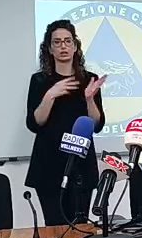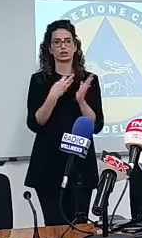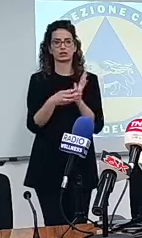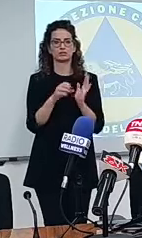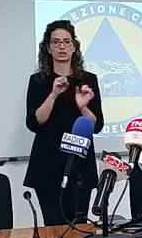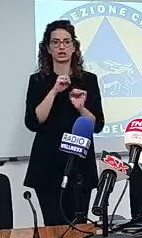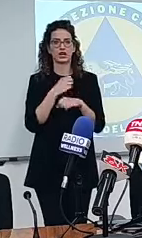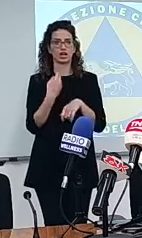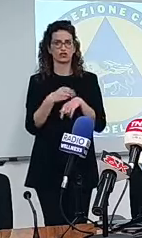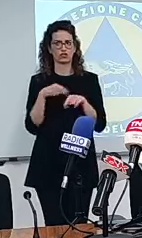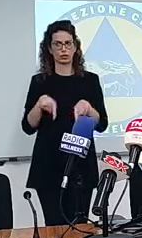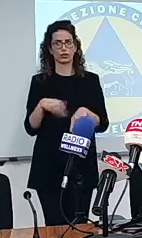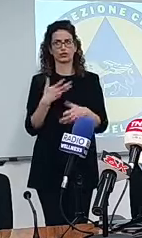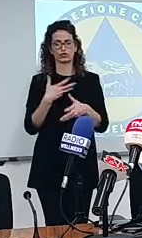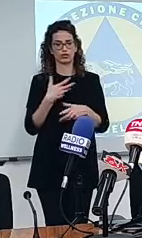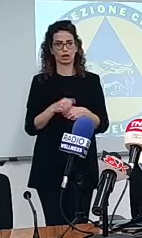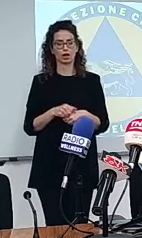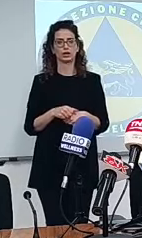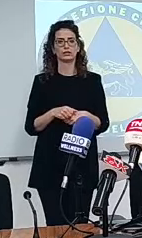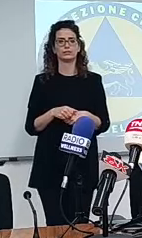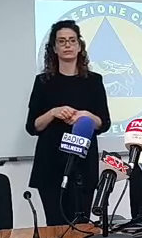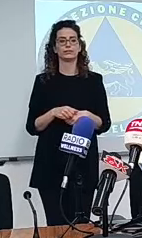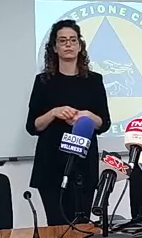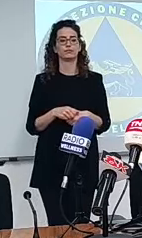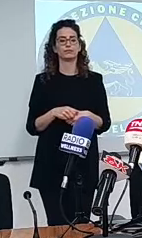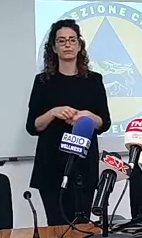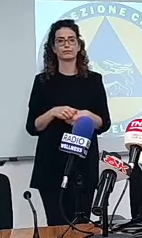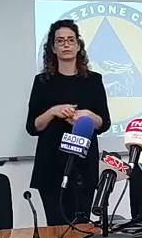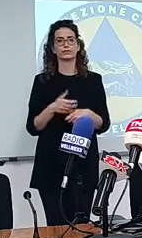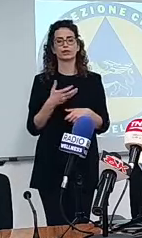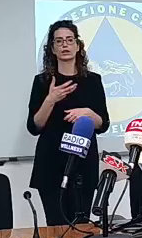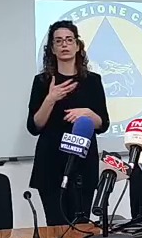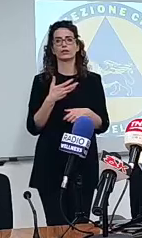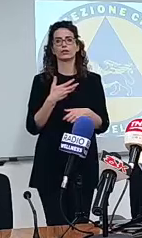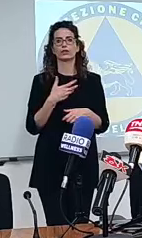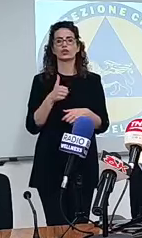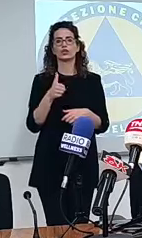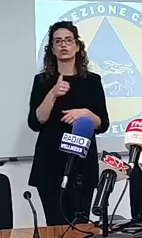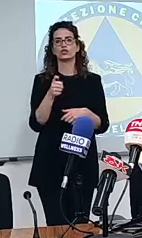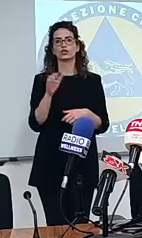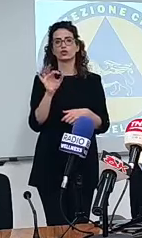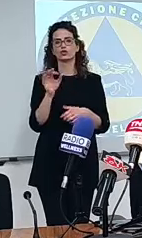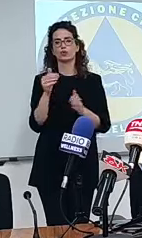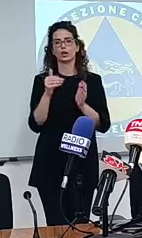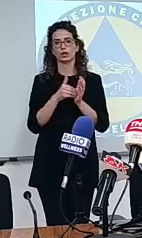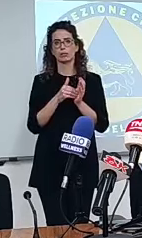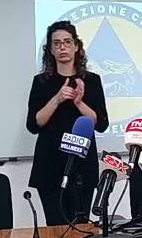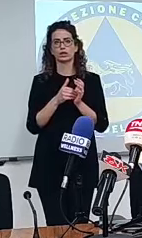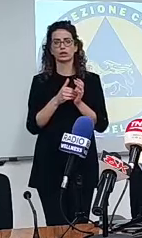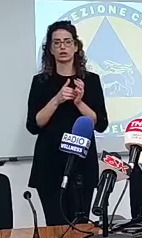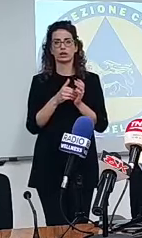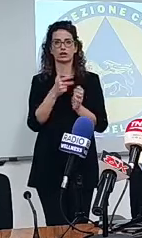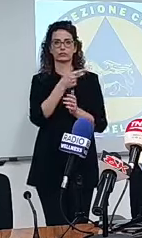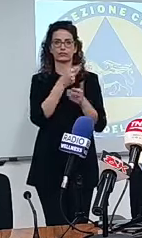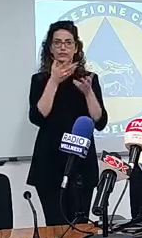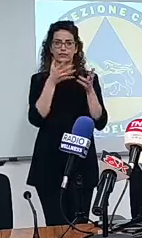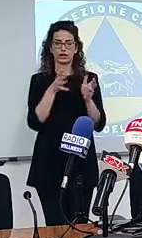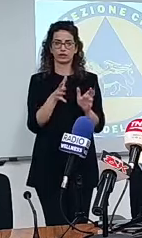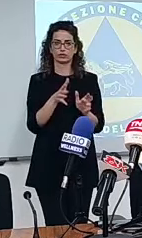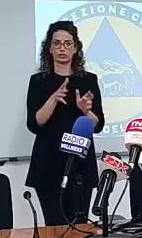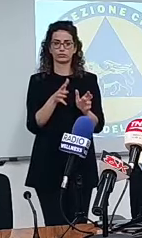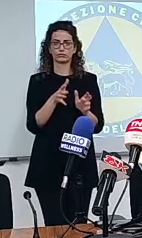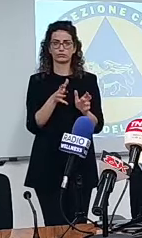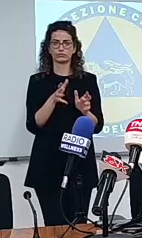ce l'abbiamo aggiornata ad oggi. Noi hanno effettuato circa 150.000 somministrazioni e